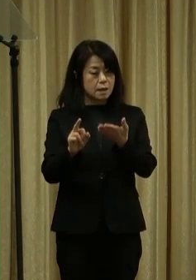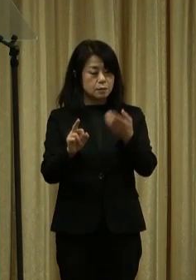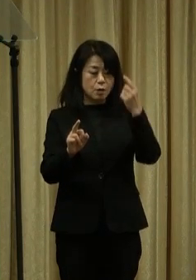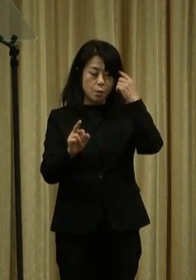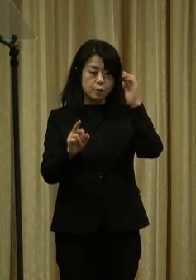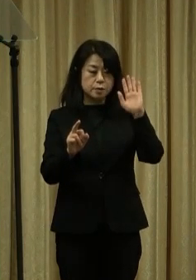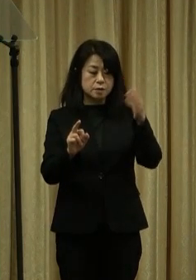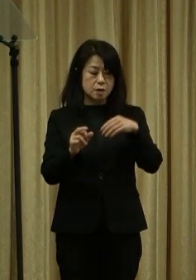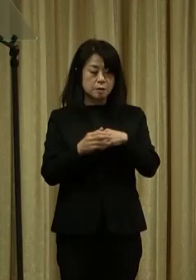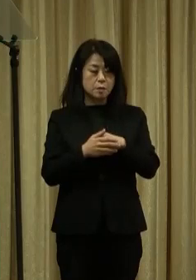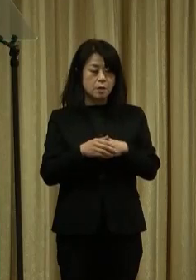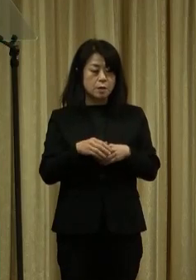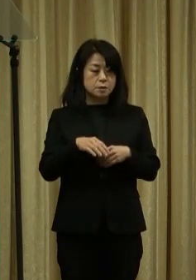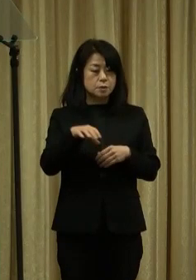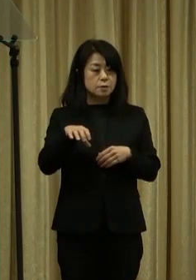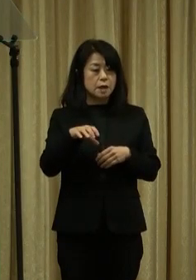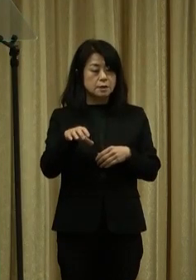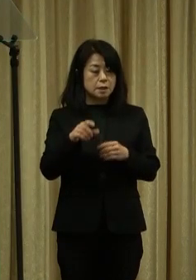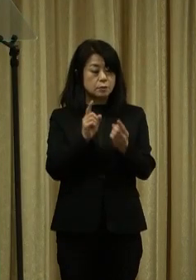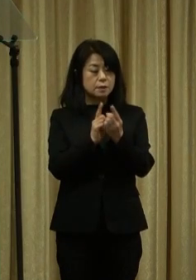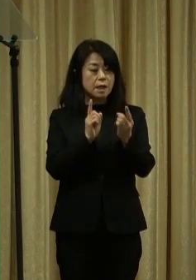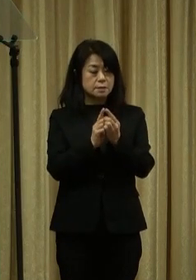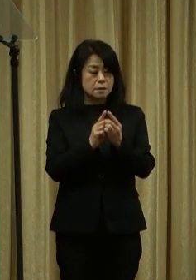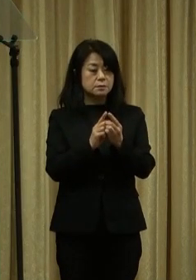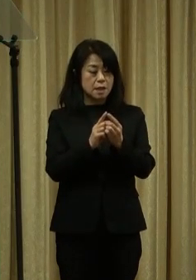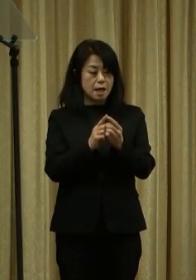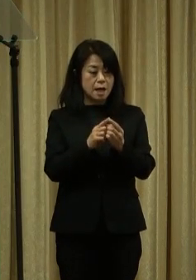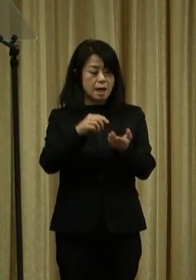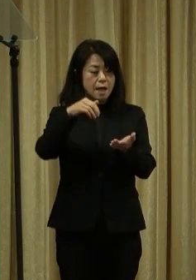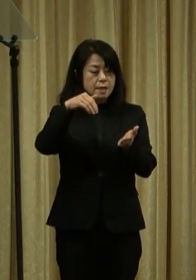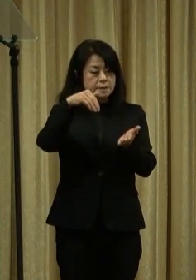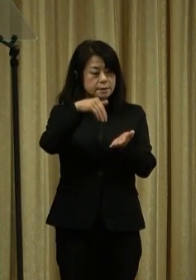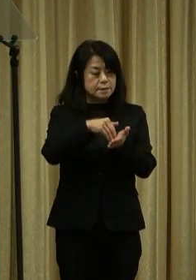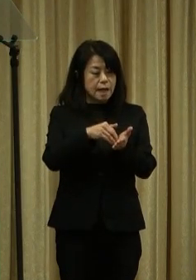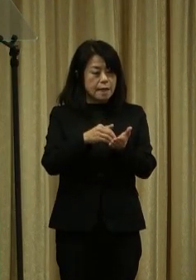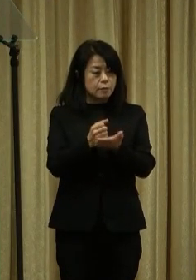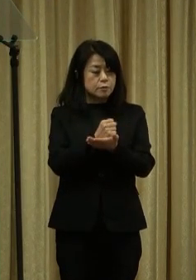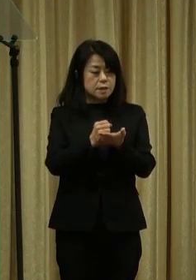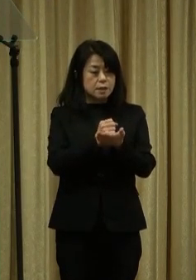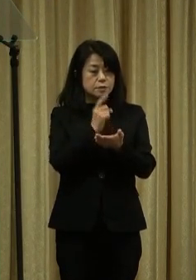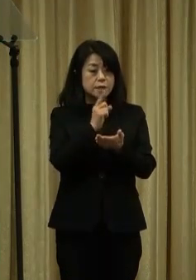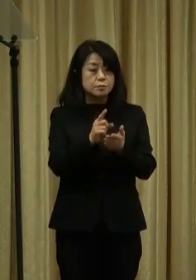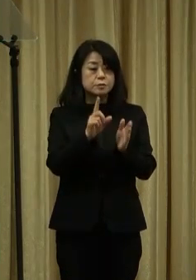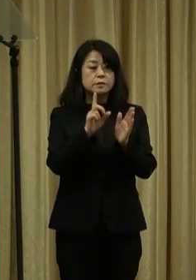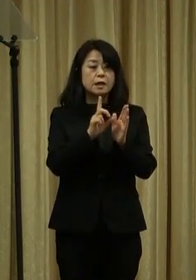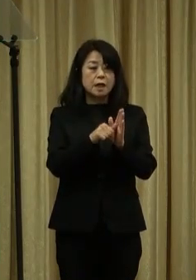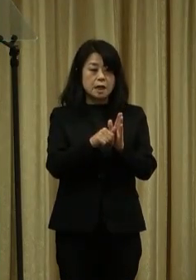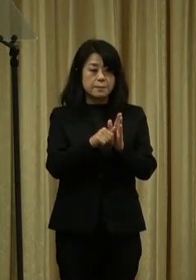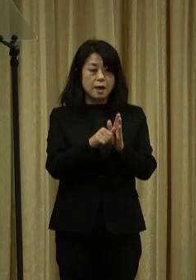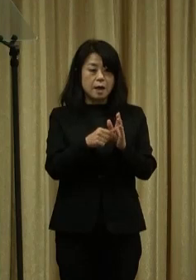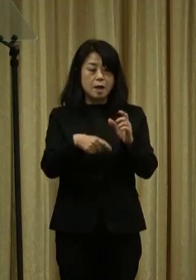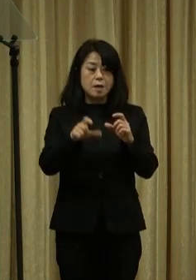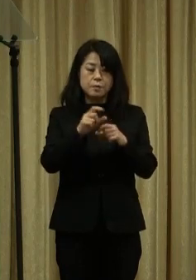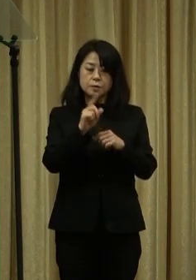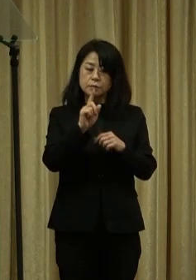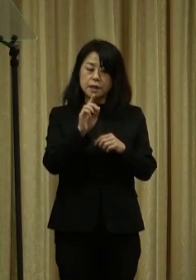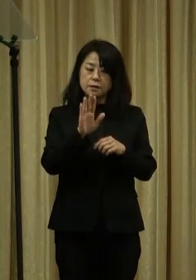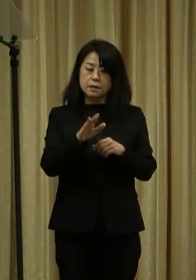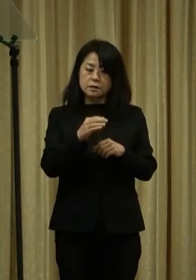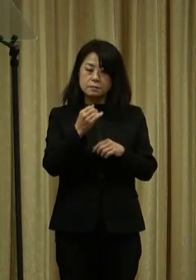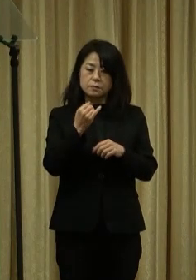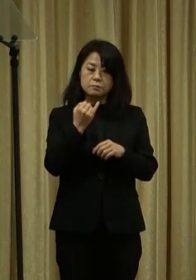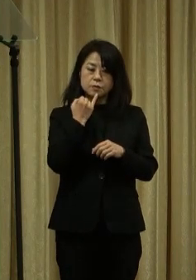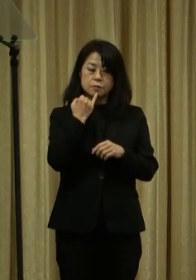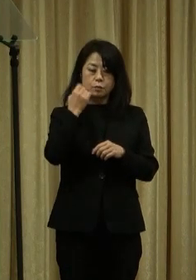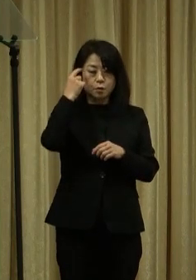もうラストチャンスということであれば、もう少し何かあってもいいのではないかなという、そういうところでいうと知事は今回のこれ